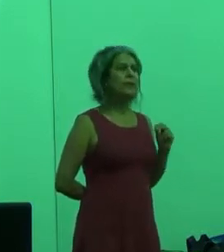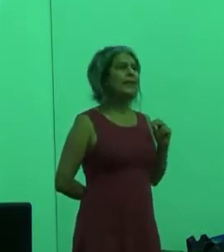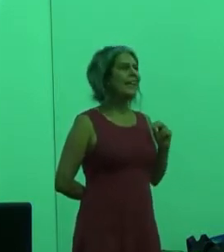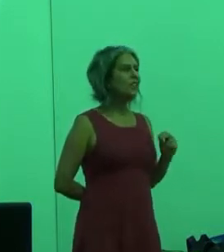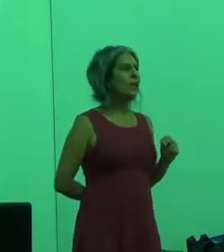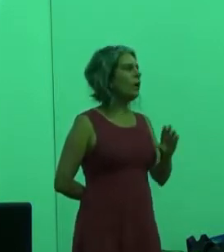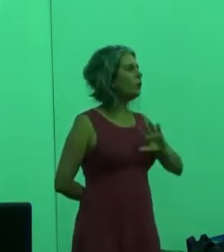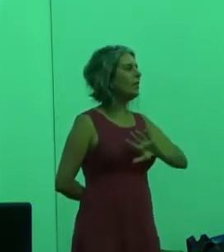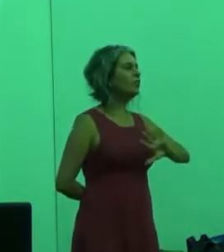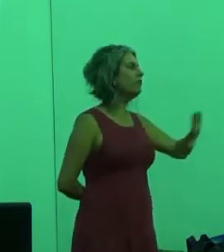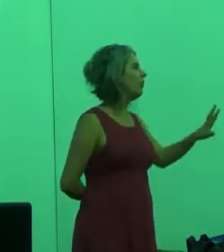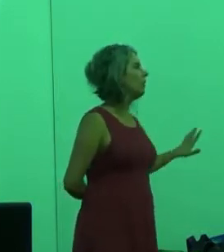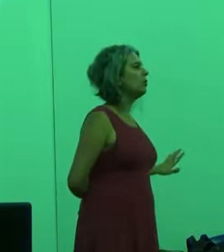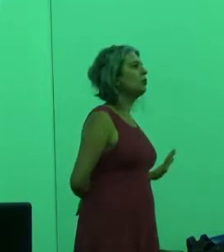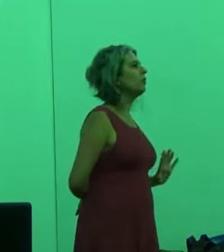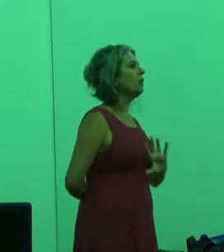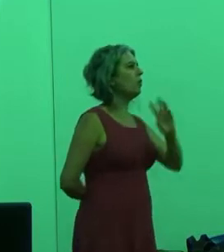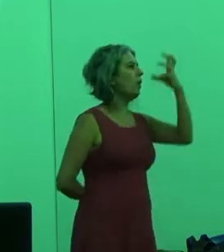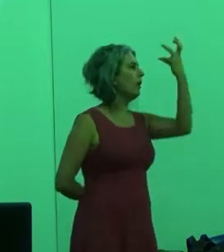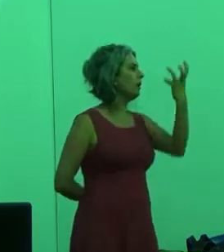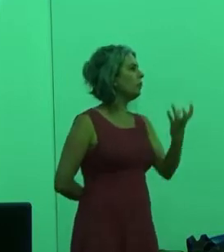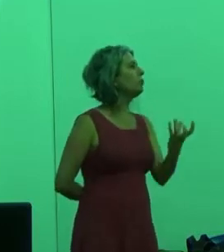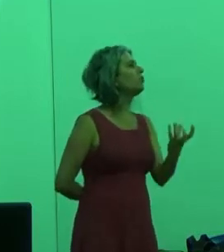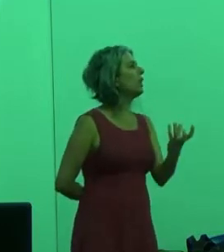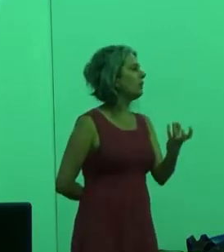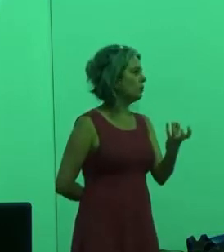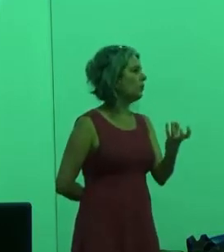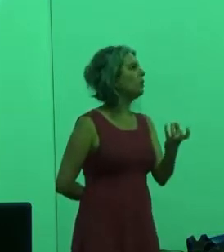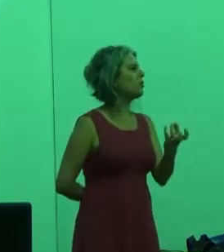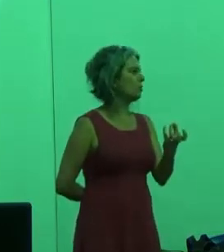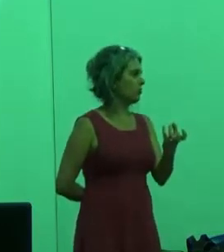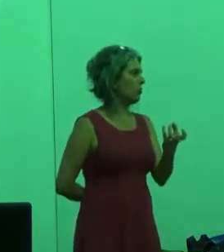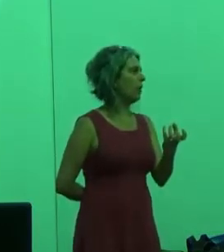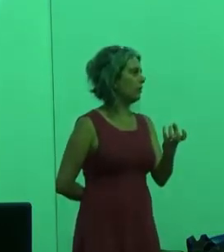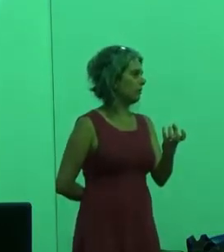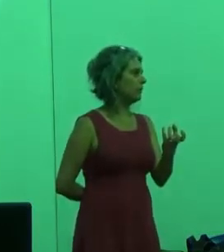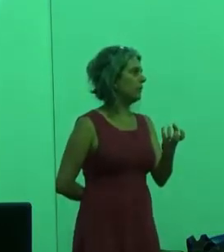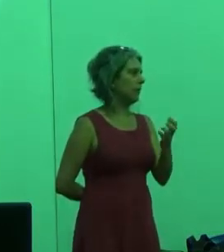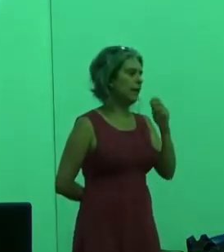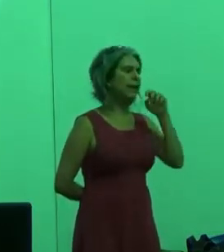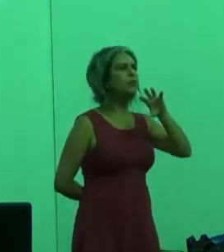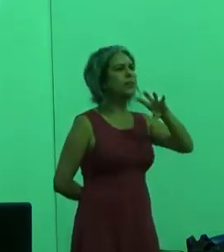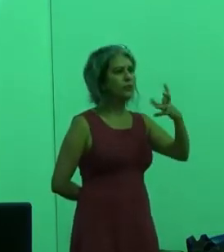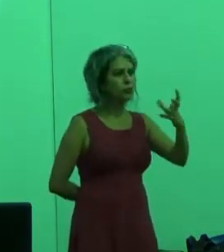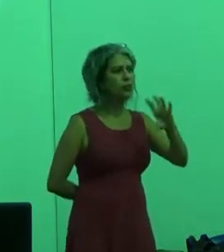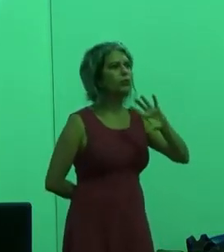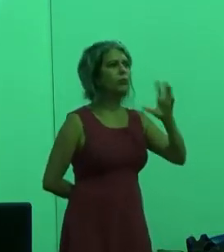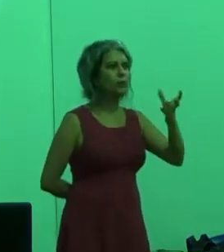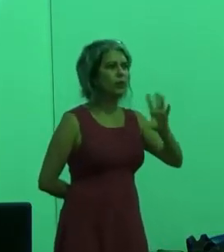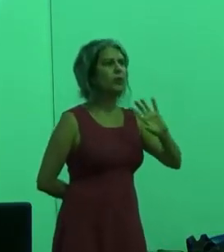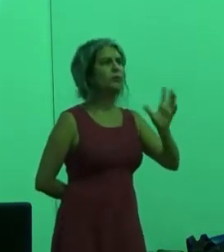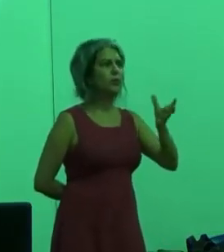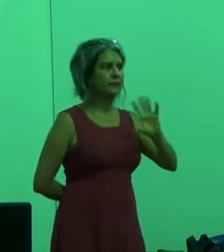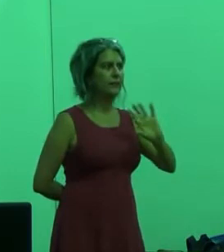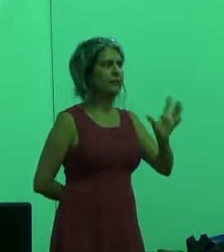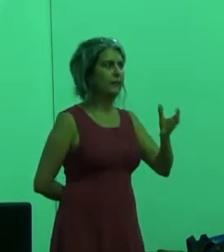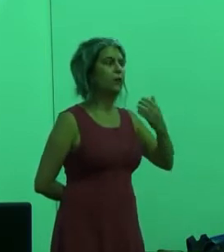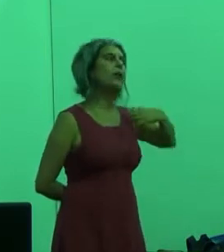Em geral, está de fora tudo que não corre no centro institucional. Né? Aí toda aquela discussão sobre o cânone, etc. e tal.